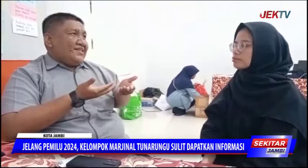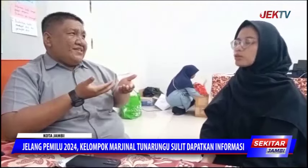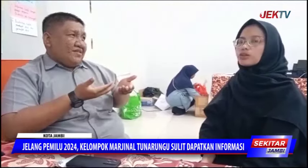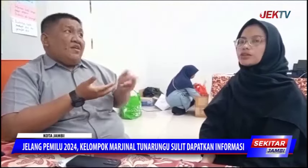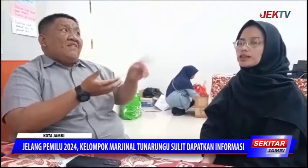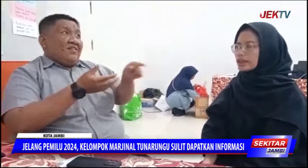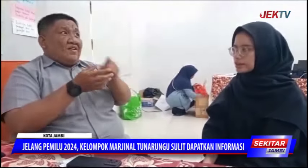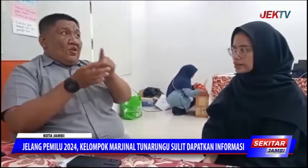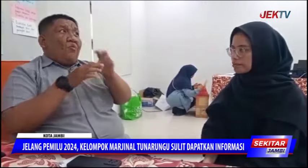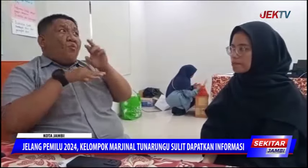untuk sosialisasi.